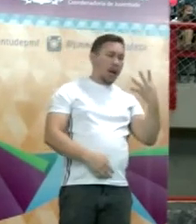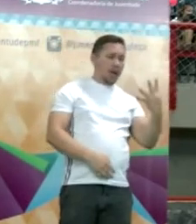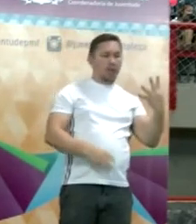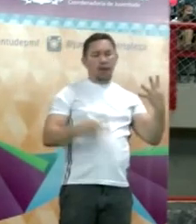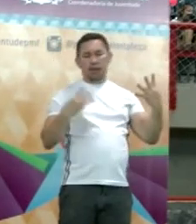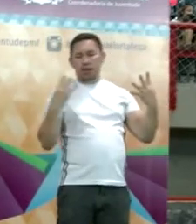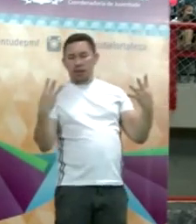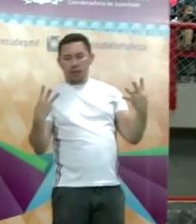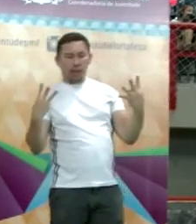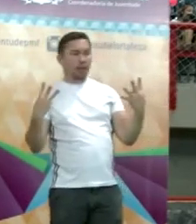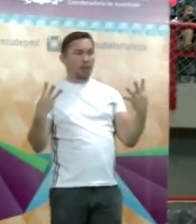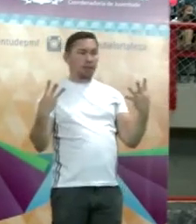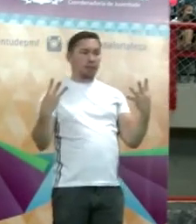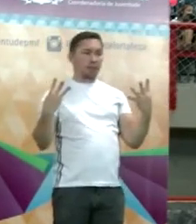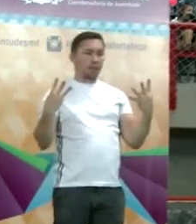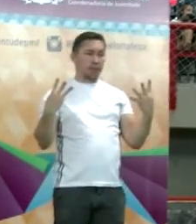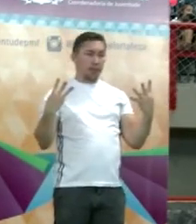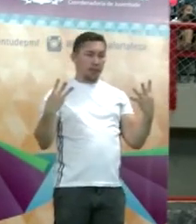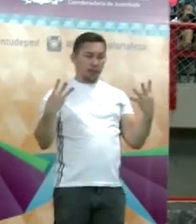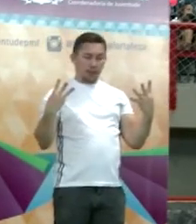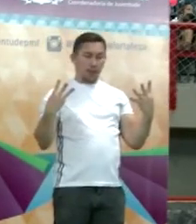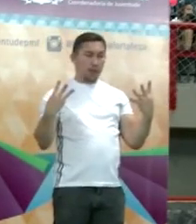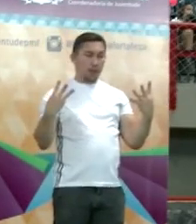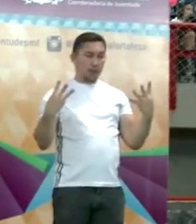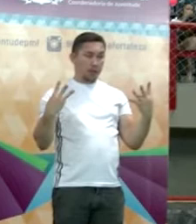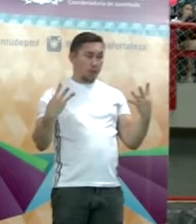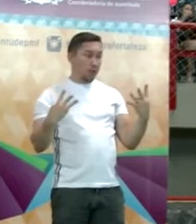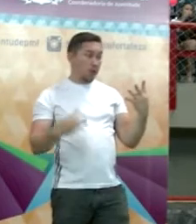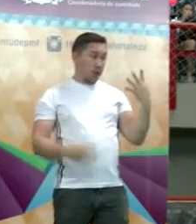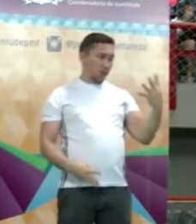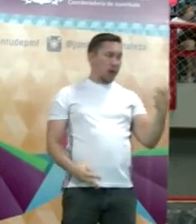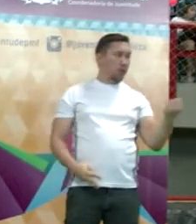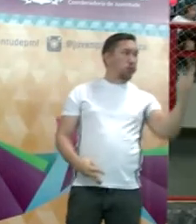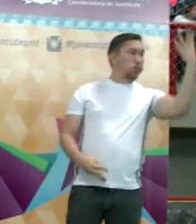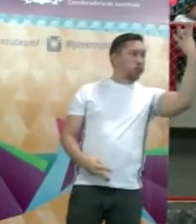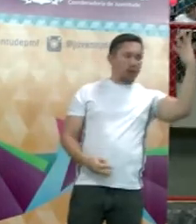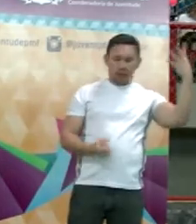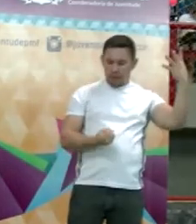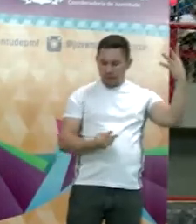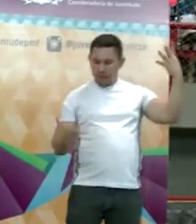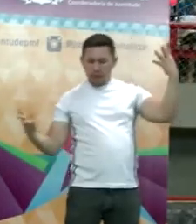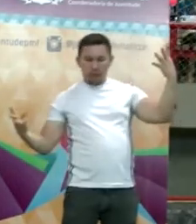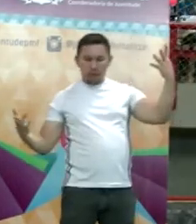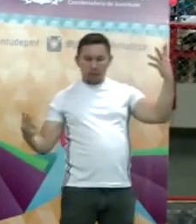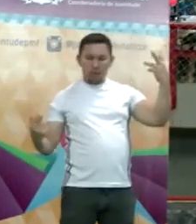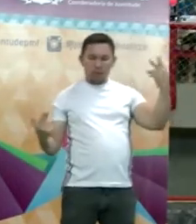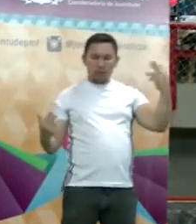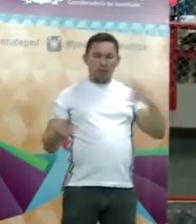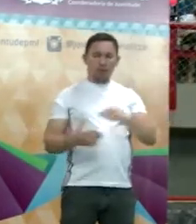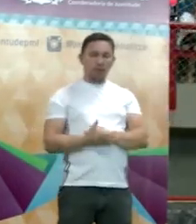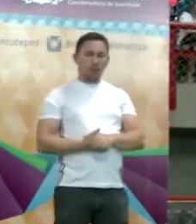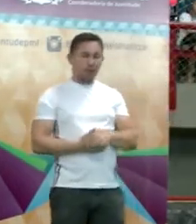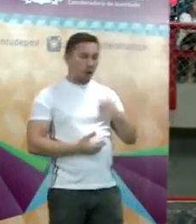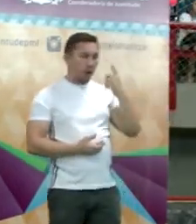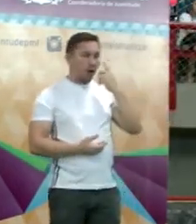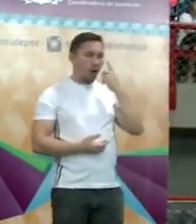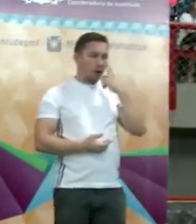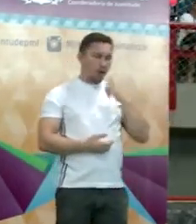isso? Se cada 4 tem 3 no outro, olha o que acontece na minha TV